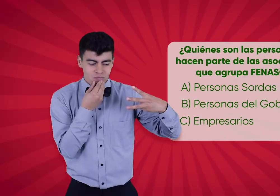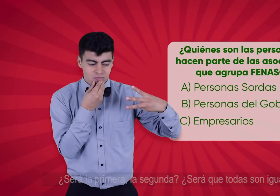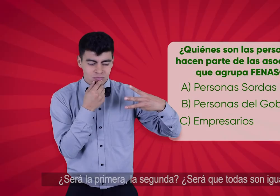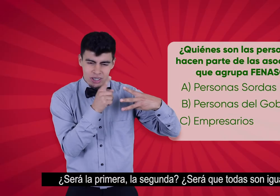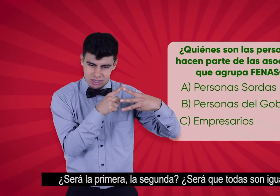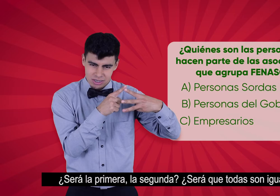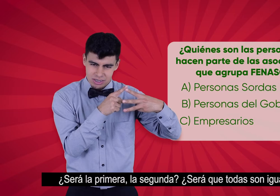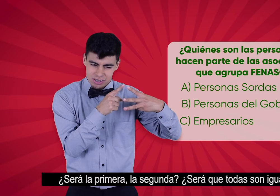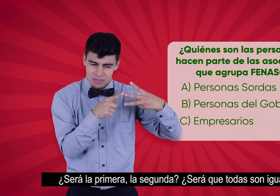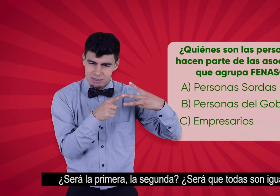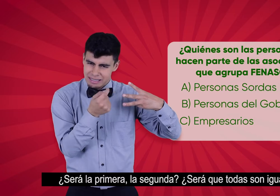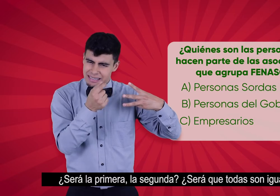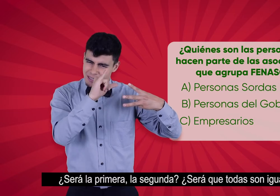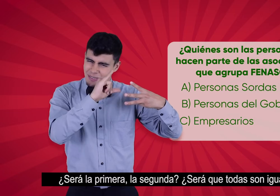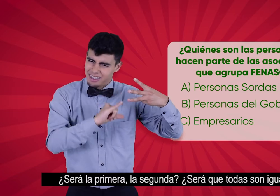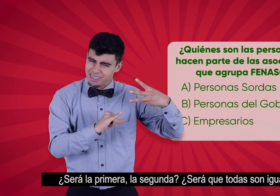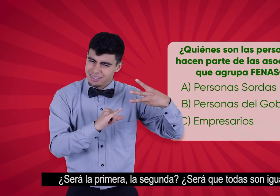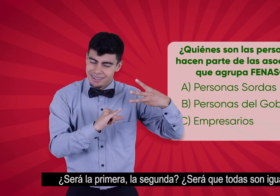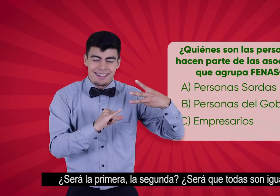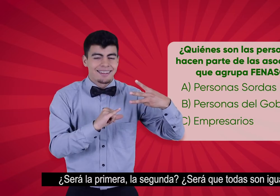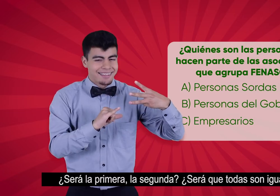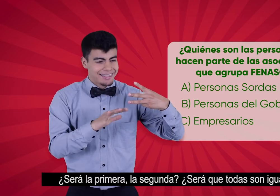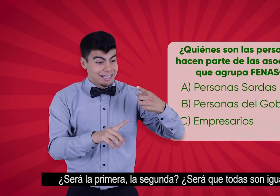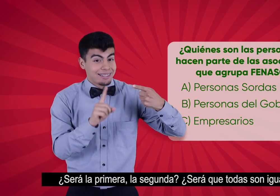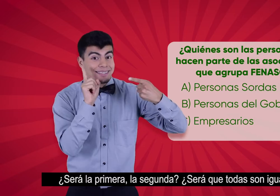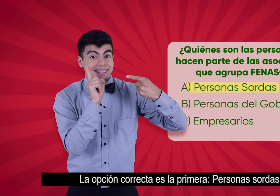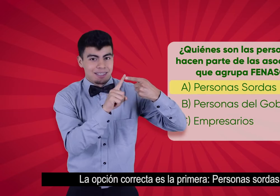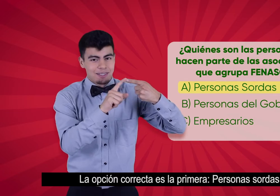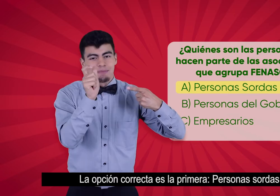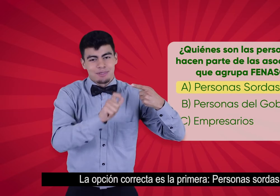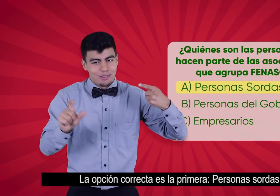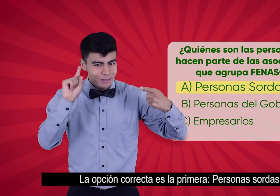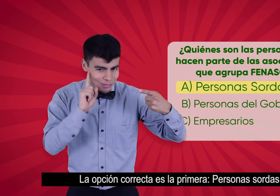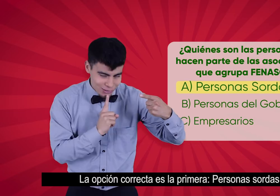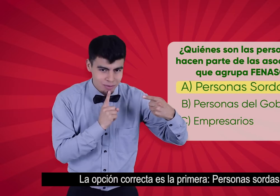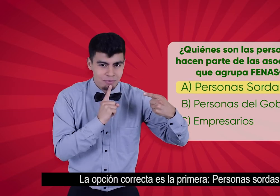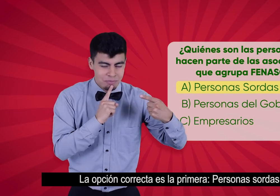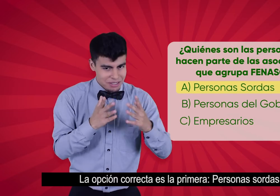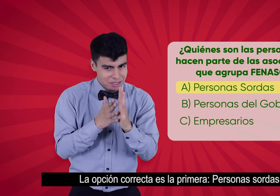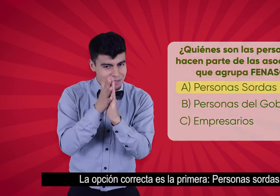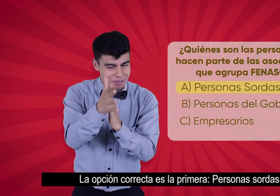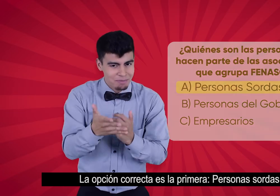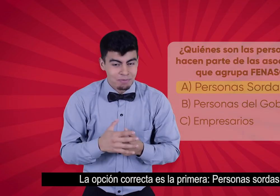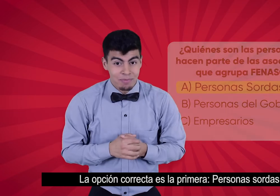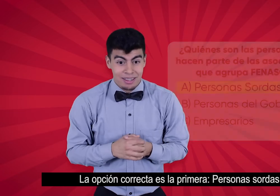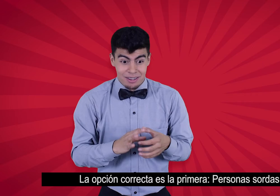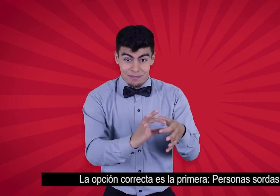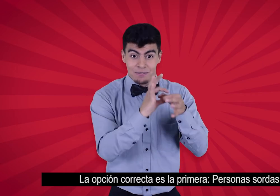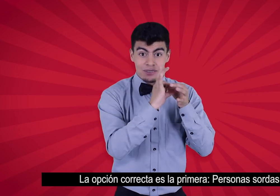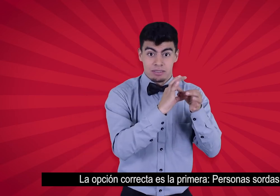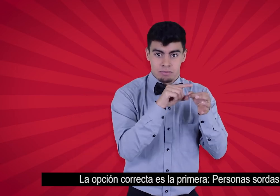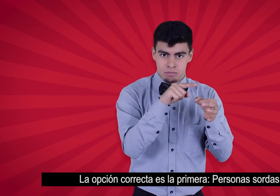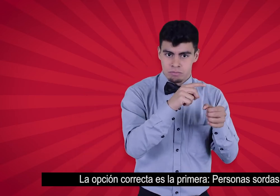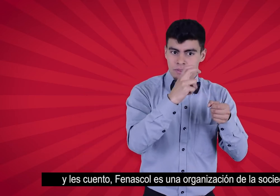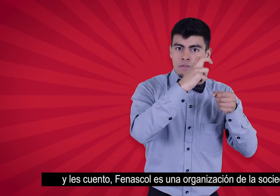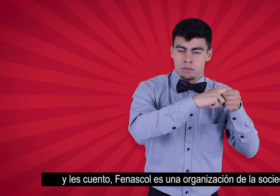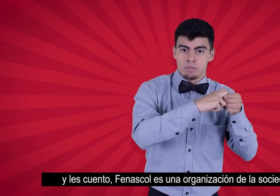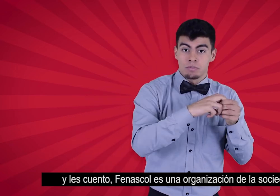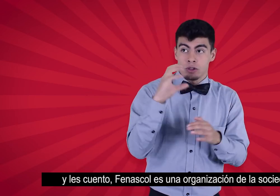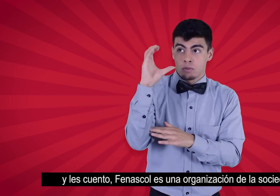¿Será la primera? ¿La segunda? ¿Será que todas son iguales? La opción correcta es la primera. PERSONAS SORDAS. Y les cuento.